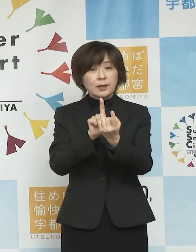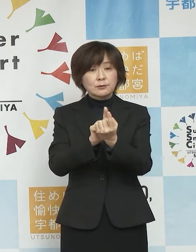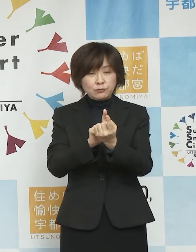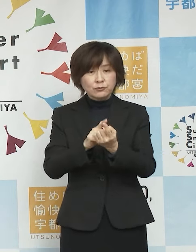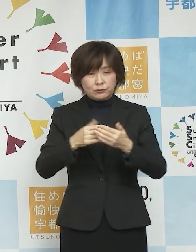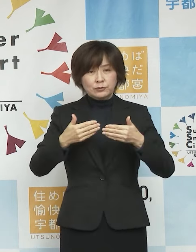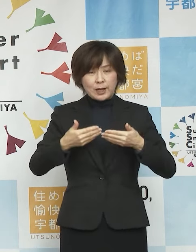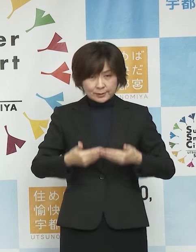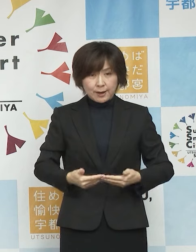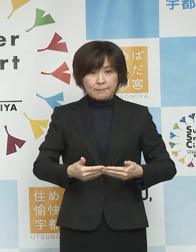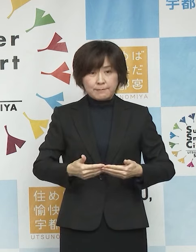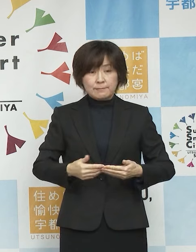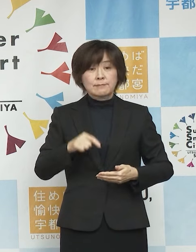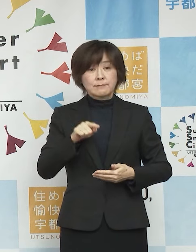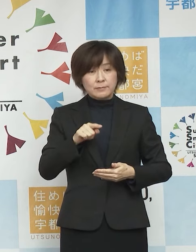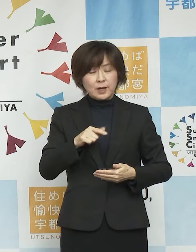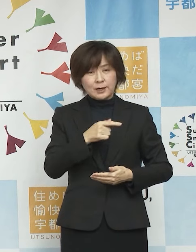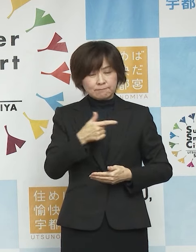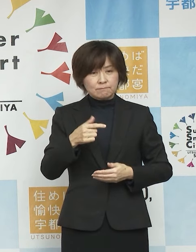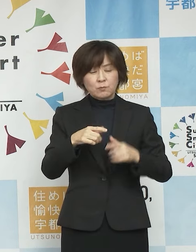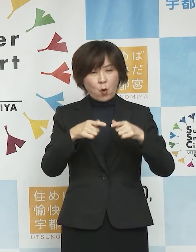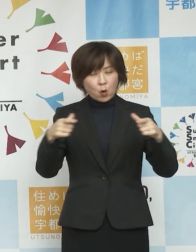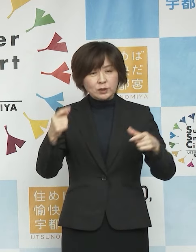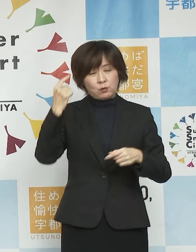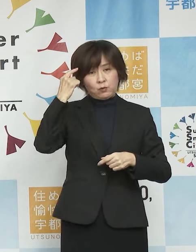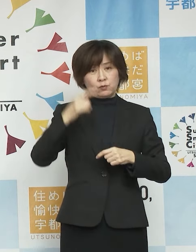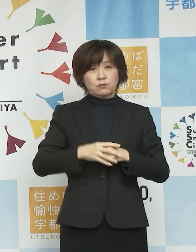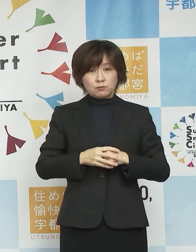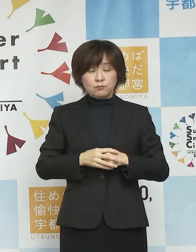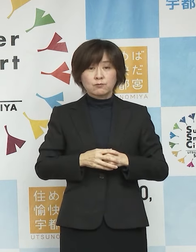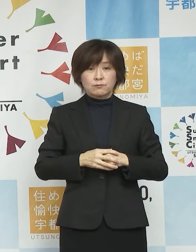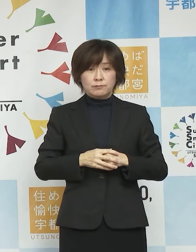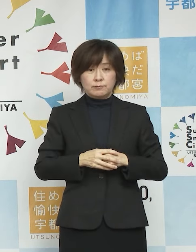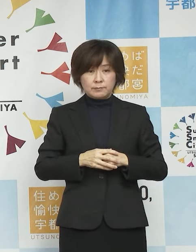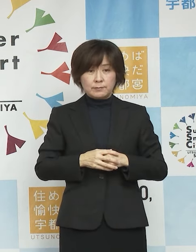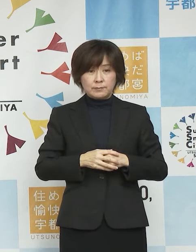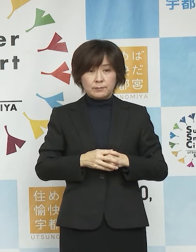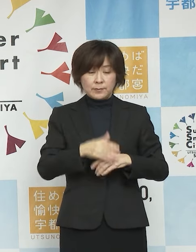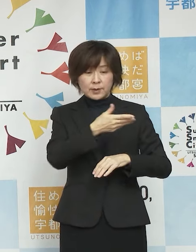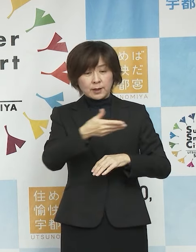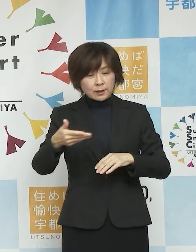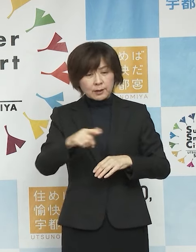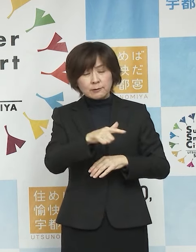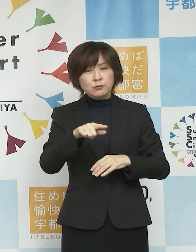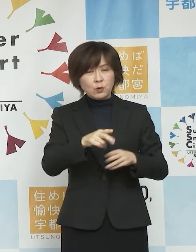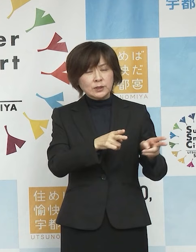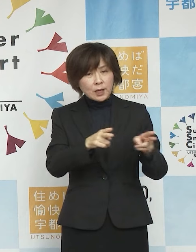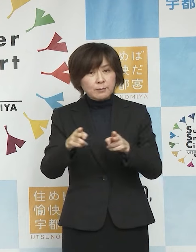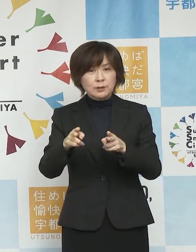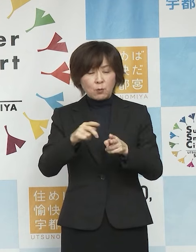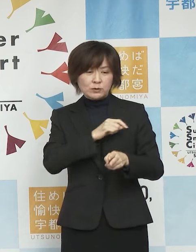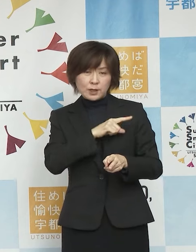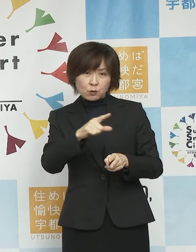安心というのが、一番大きいと思います。河川の整備、そういったものも